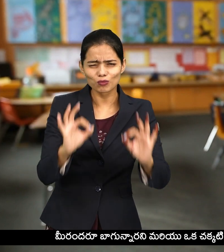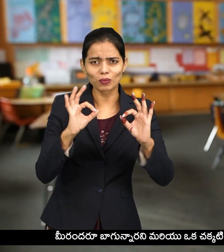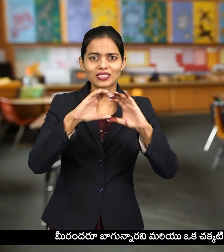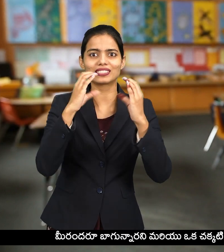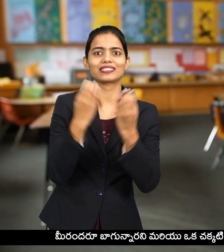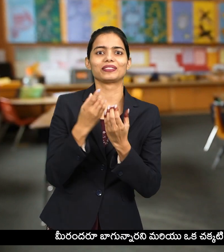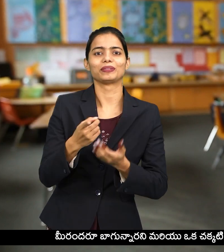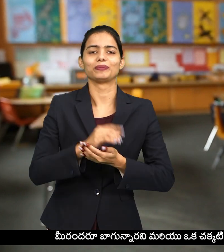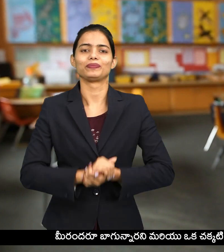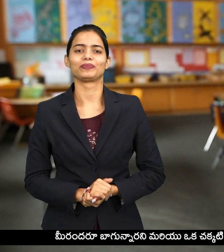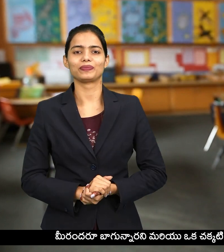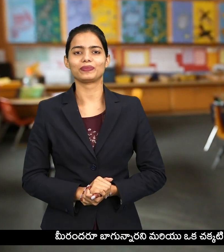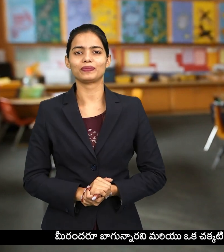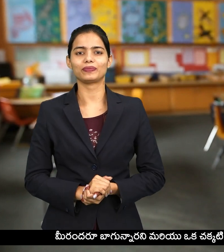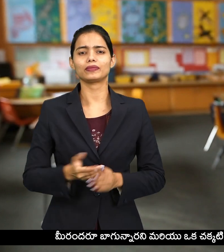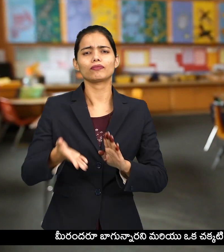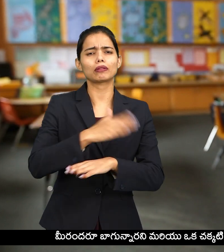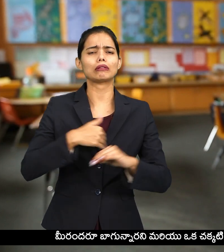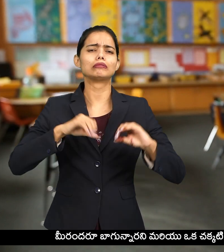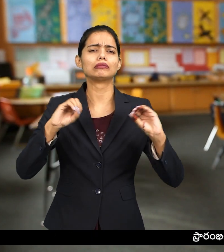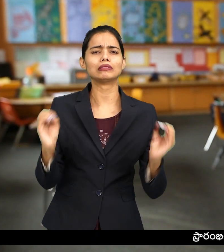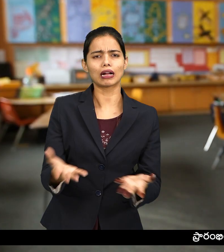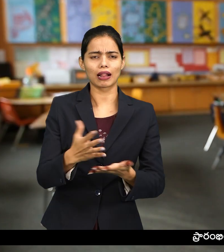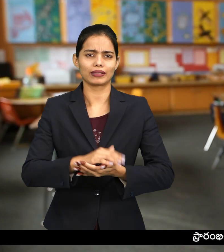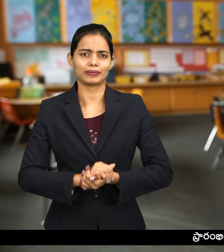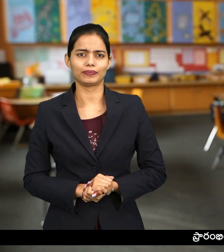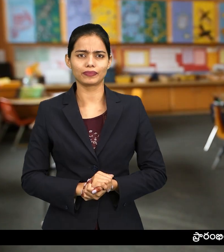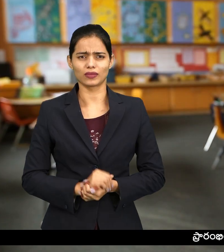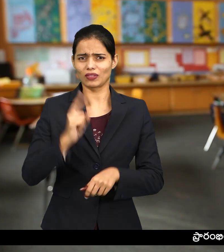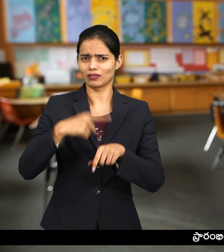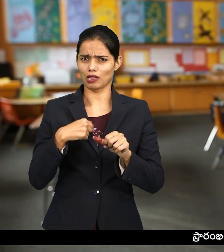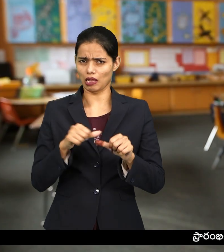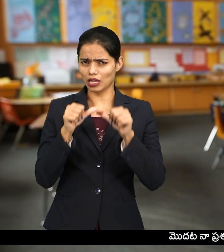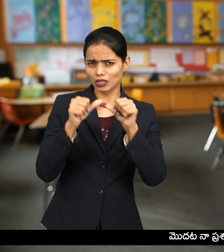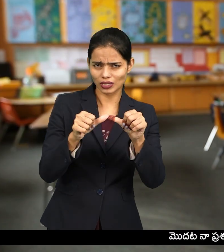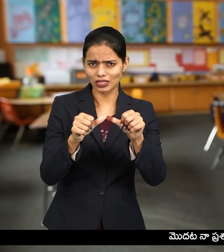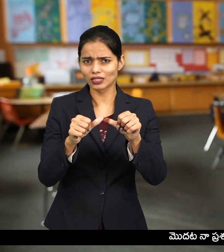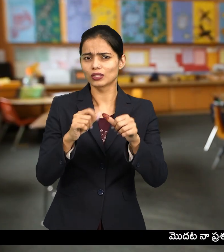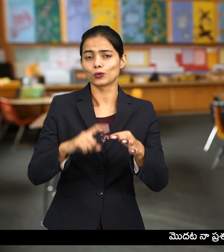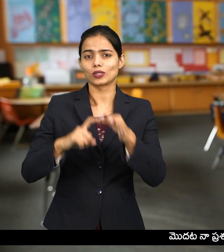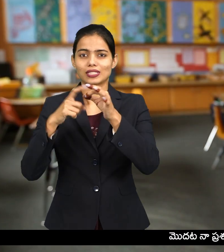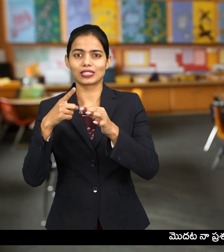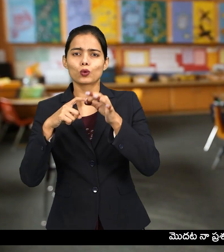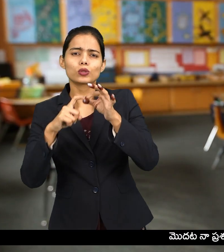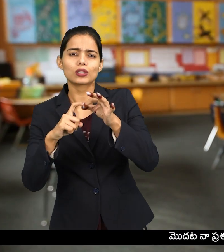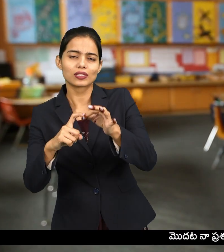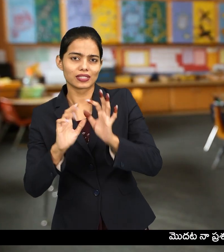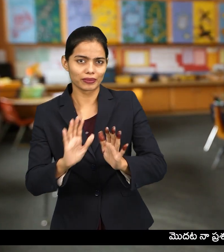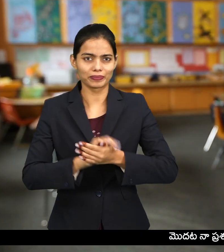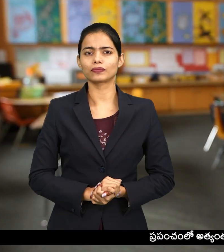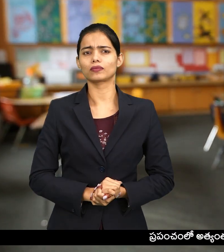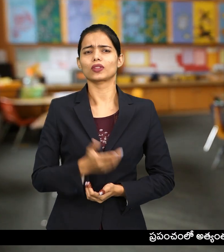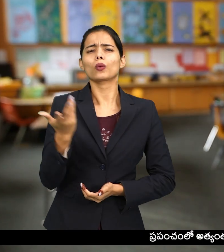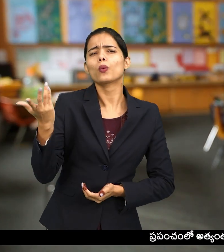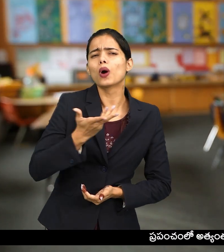పాఠం వినడానికి సిద్ధంగా ఉన్నారని నేను ఆశిస్తున్నాను. ప్రారంభించడానికి ముందు మొదట నా ప్రశ్నకు సమాధానం